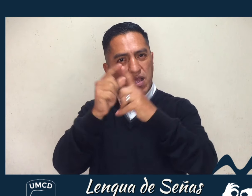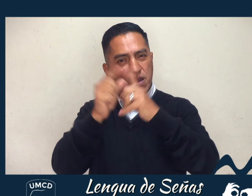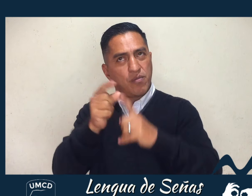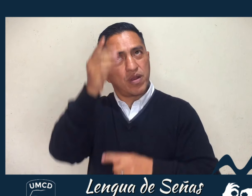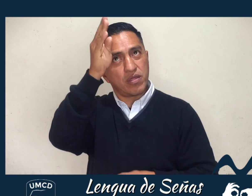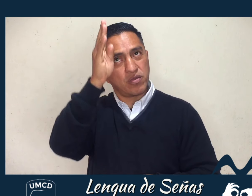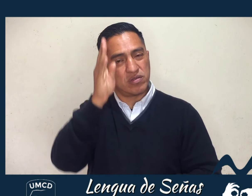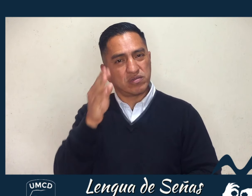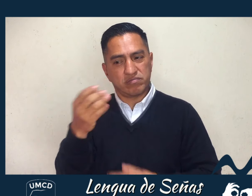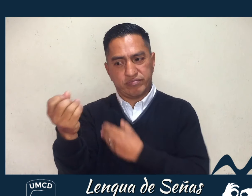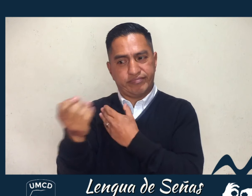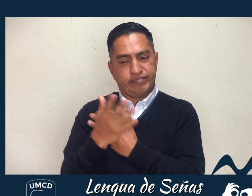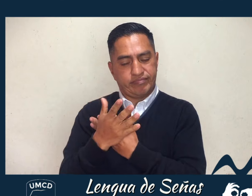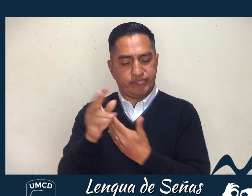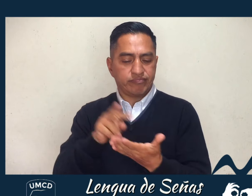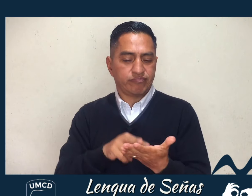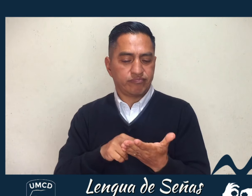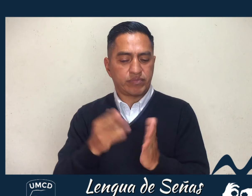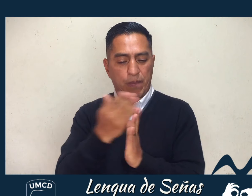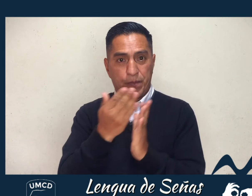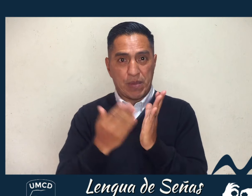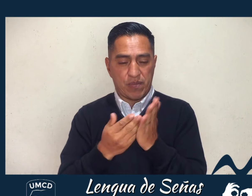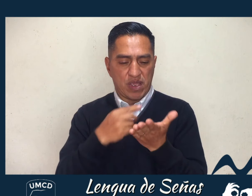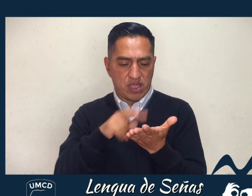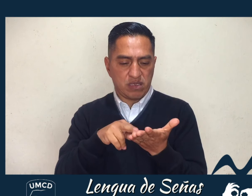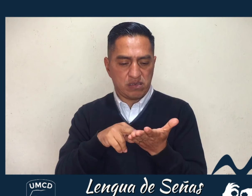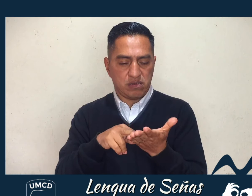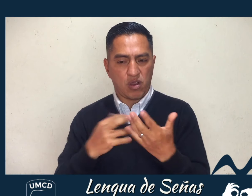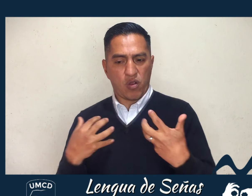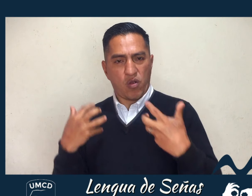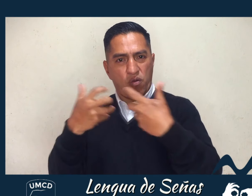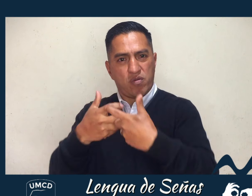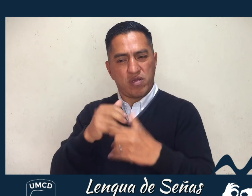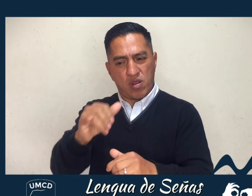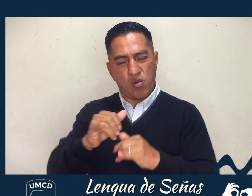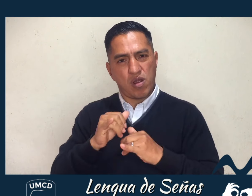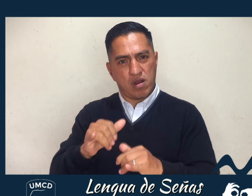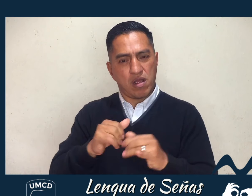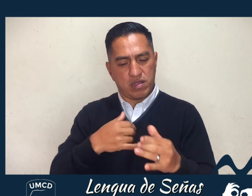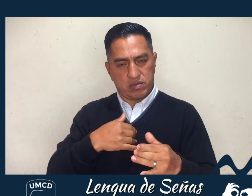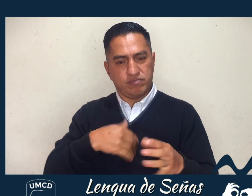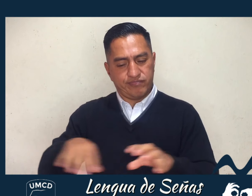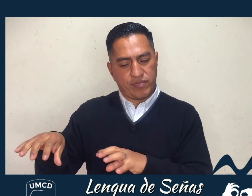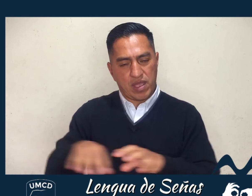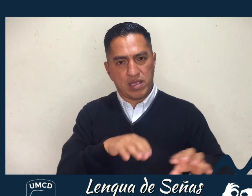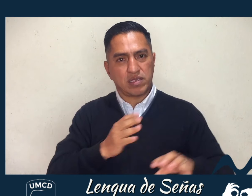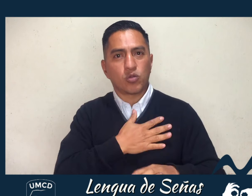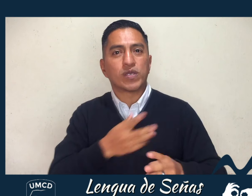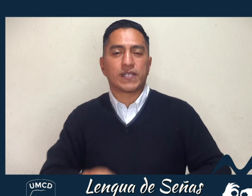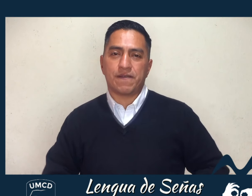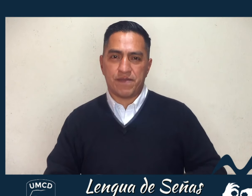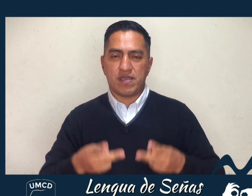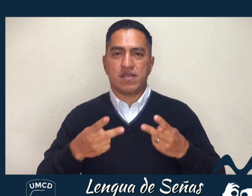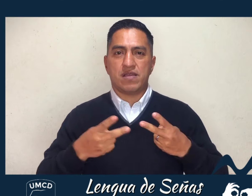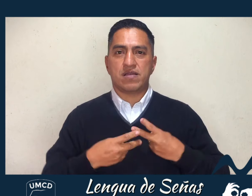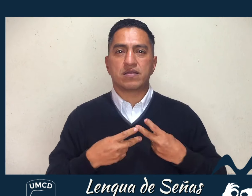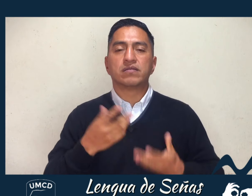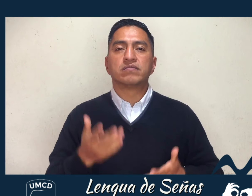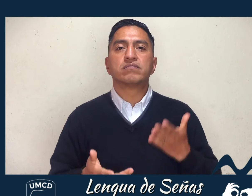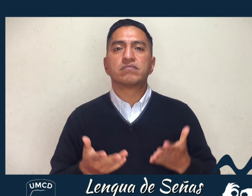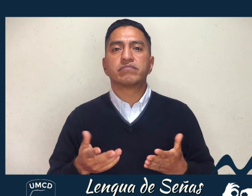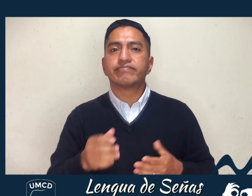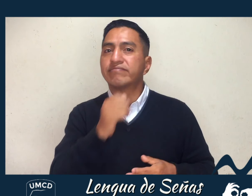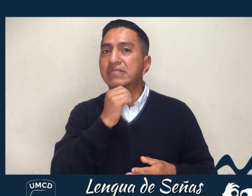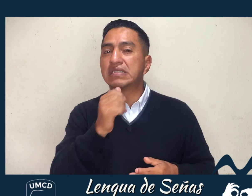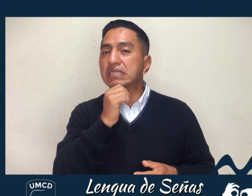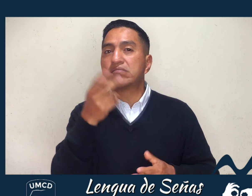la palabra de Dios nos dice, a lo que Dios nos dice que debe ser lo que debe mover nuestra vida. En caso